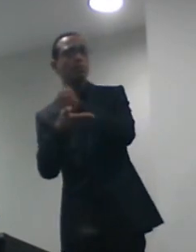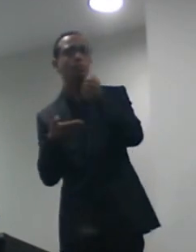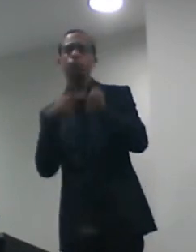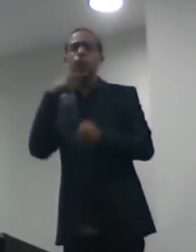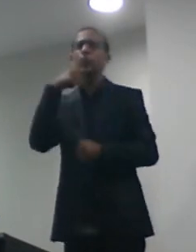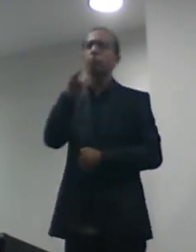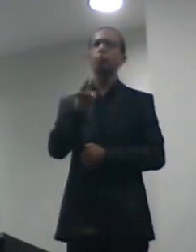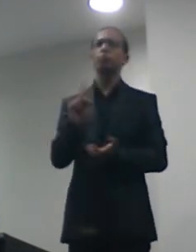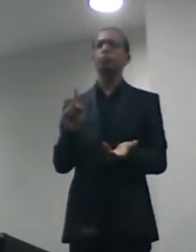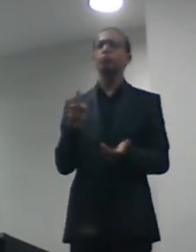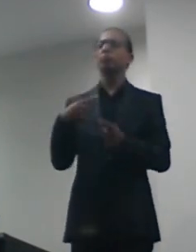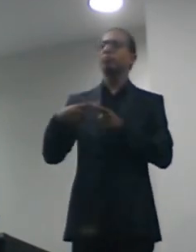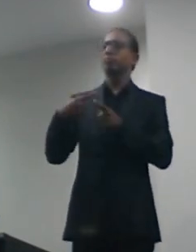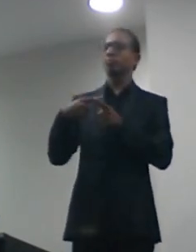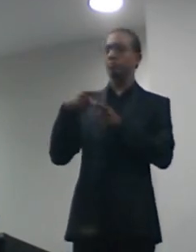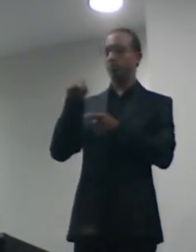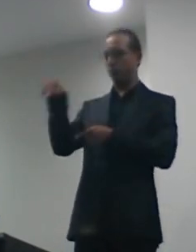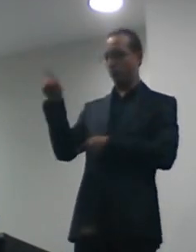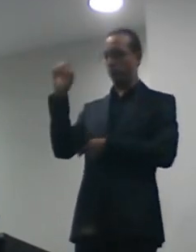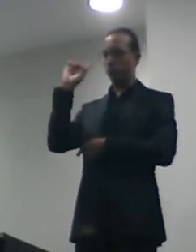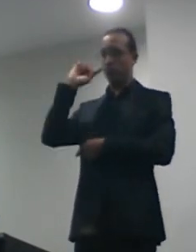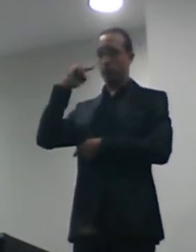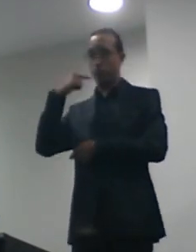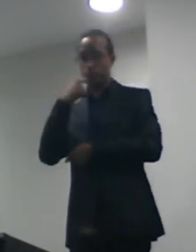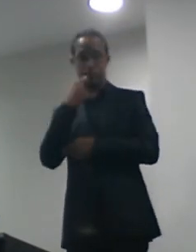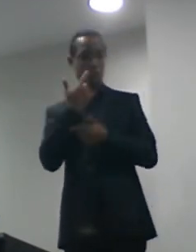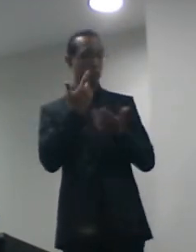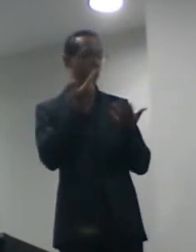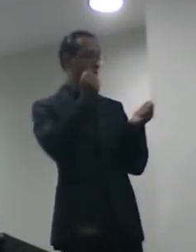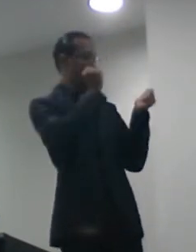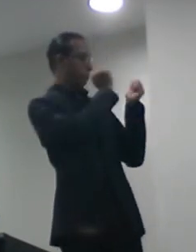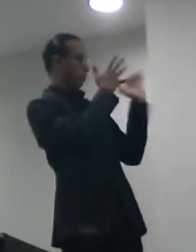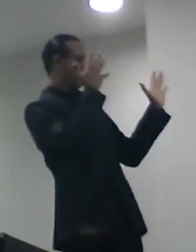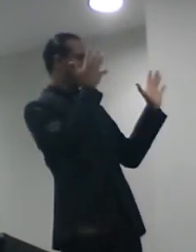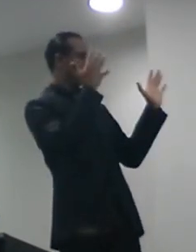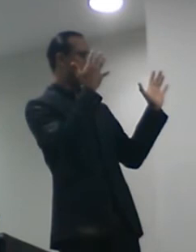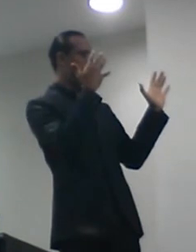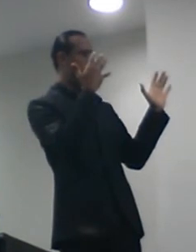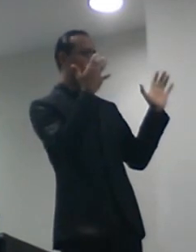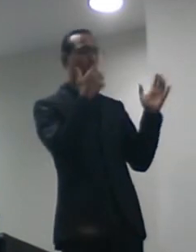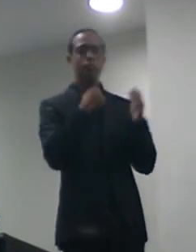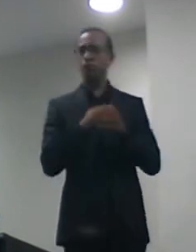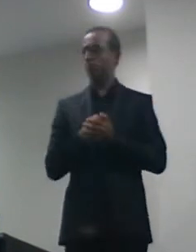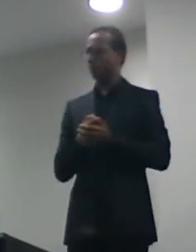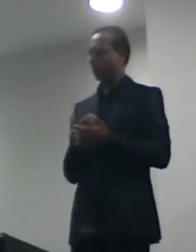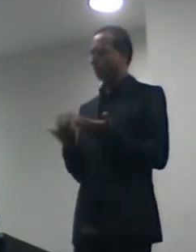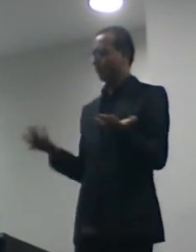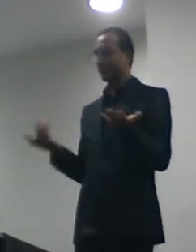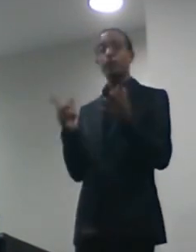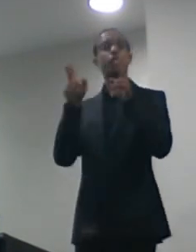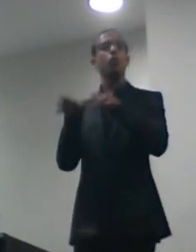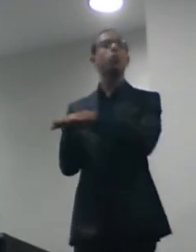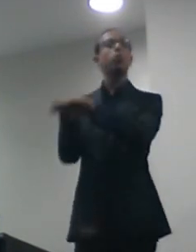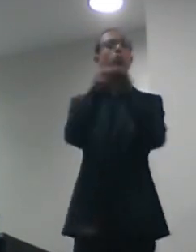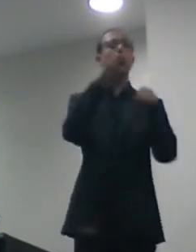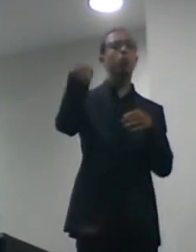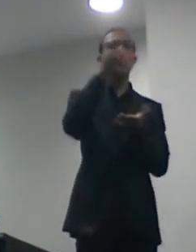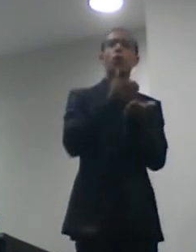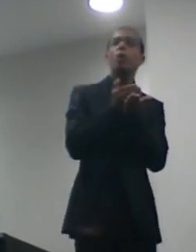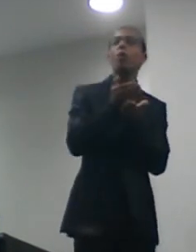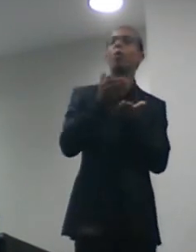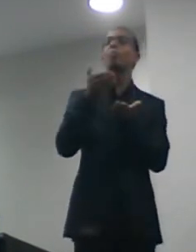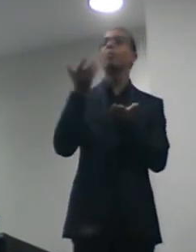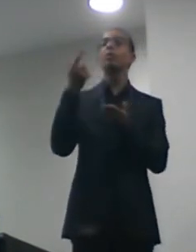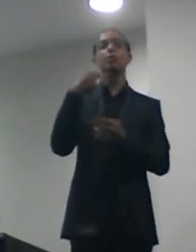conseguir fazer. Porque enquanto o surdo estiver falando em Libras, ele vai ficar, como muitas pessoas aqui ficaram no começo da minha